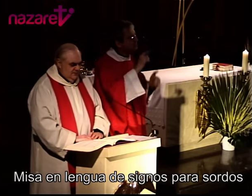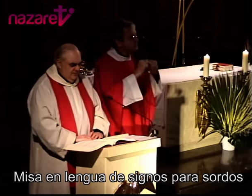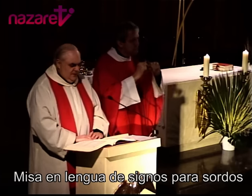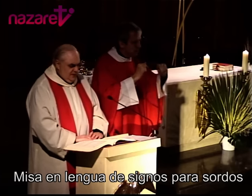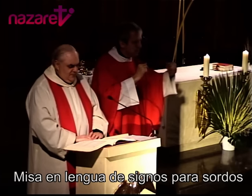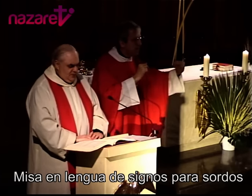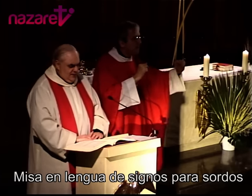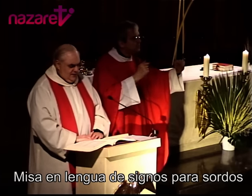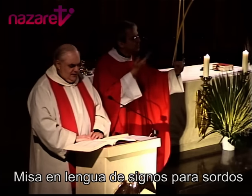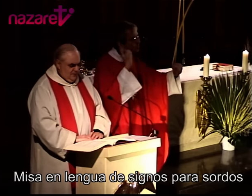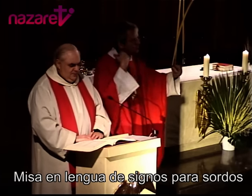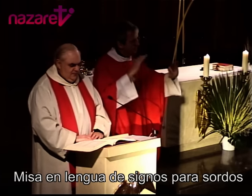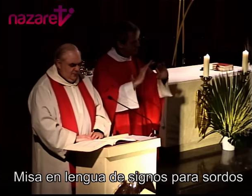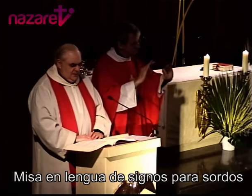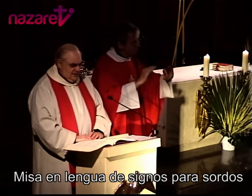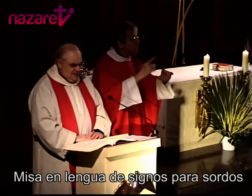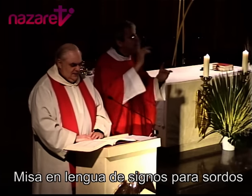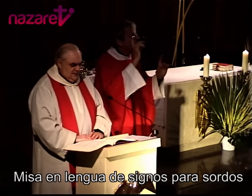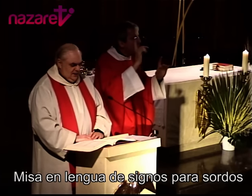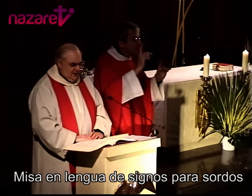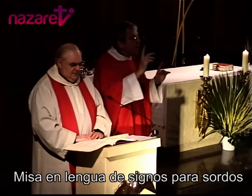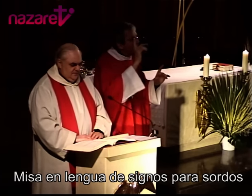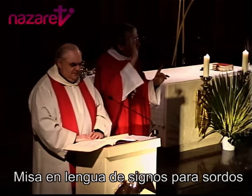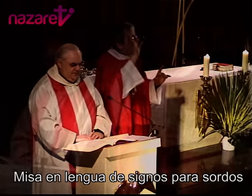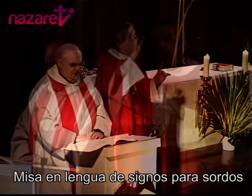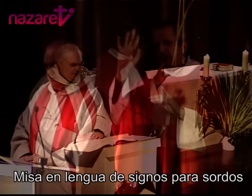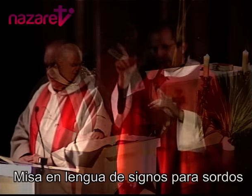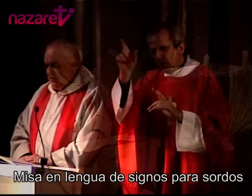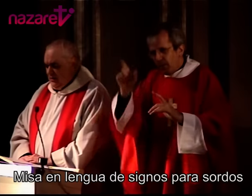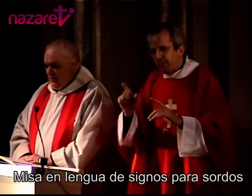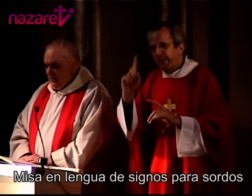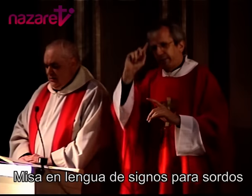establecido, pero ay de aquel hombre por quien es entregado».